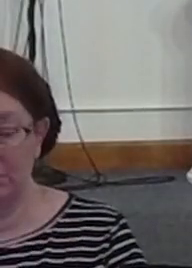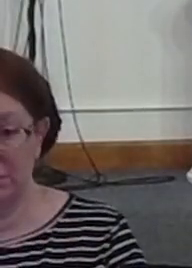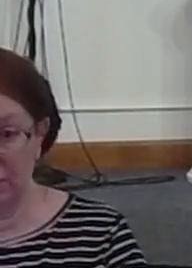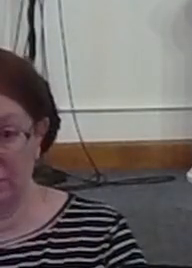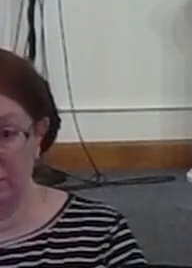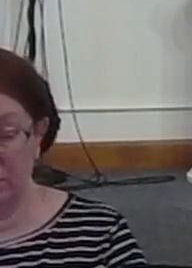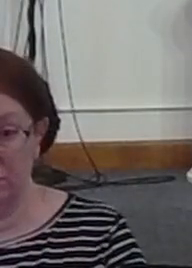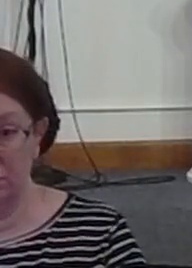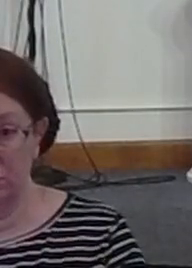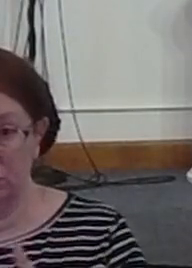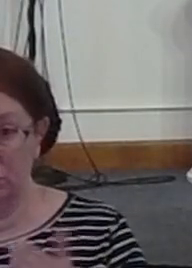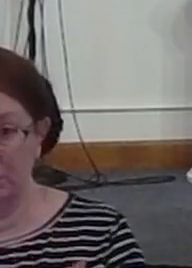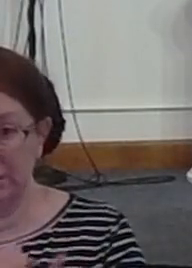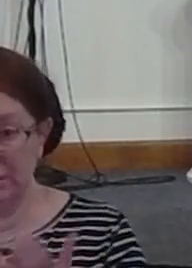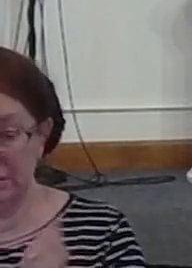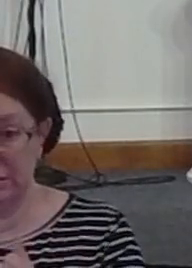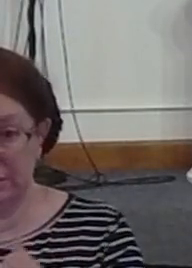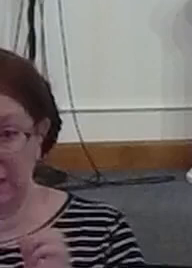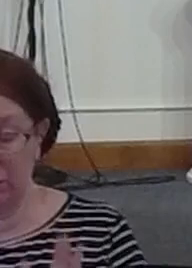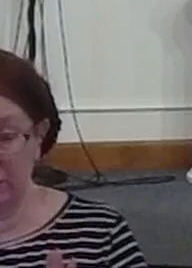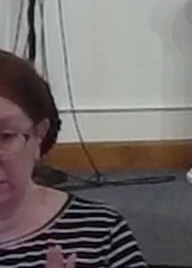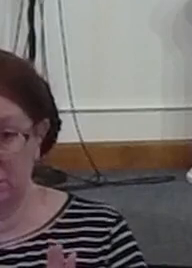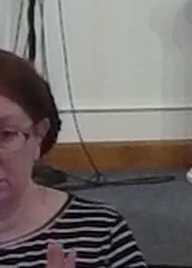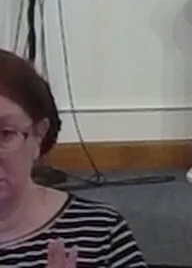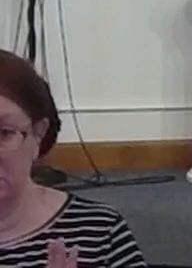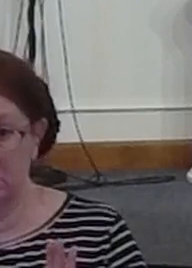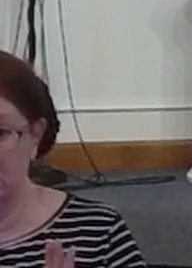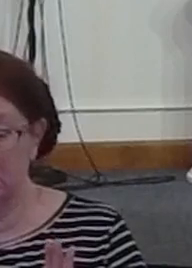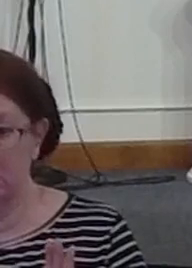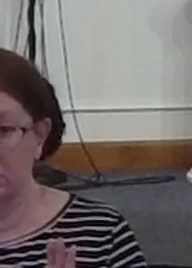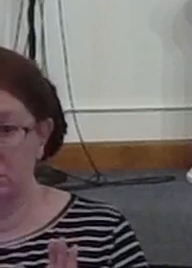Y Jesús se permitió a sí mismo ser consumado.